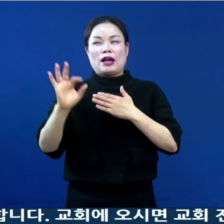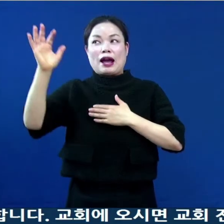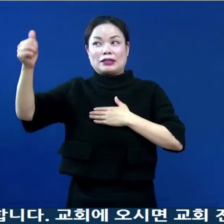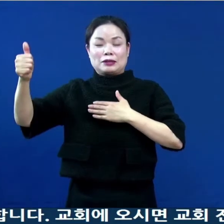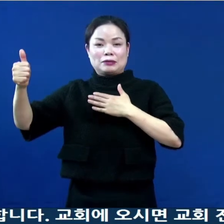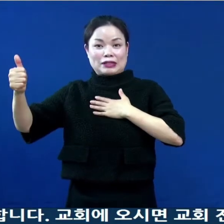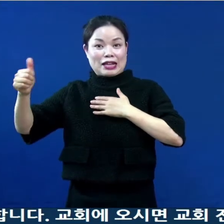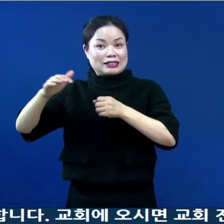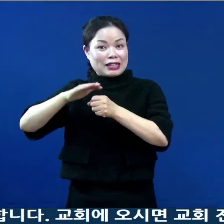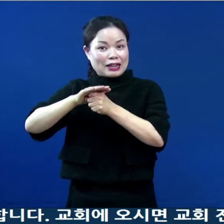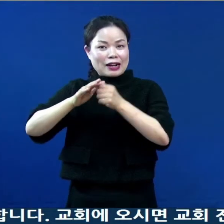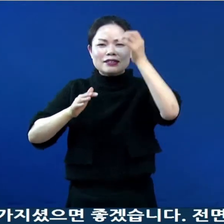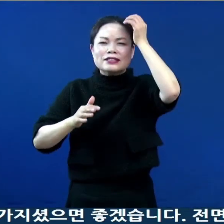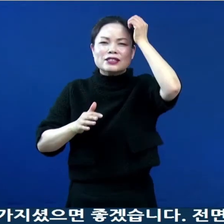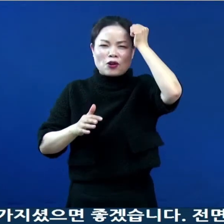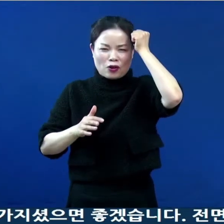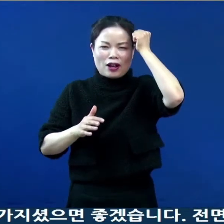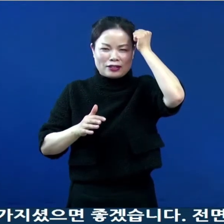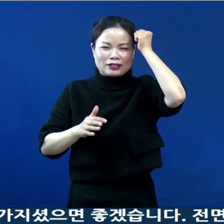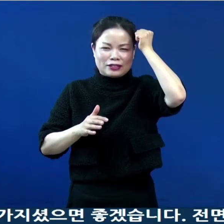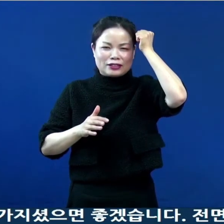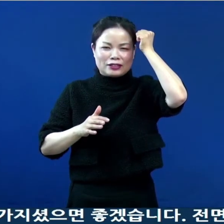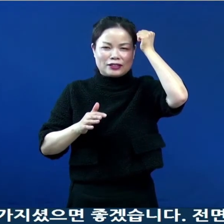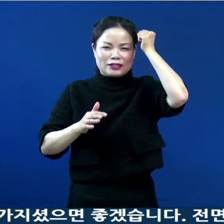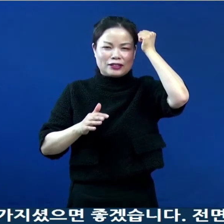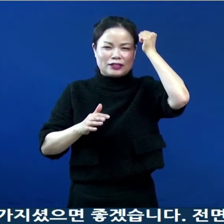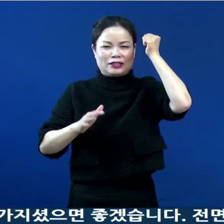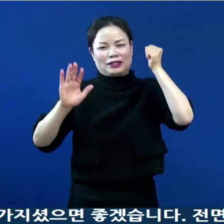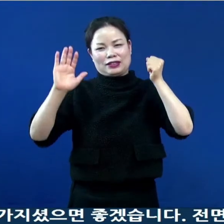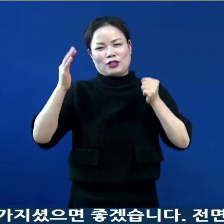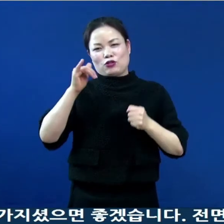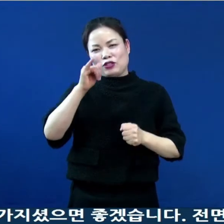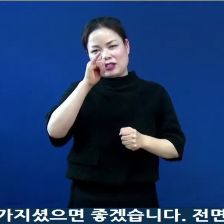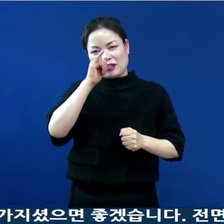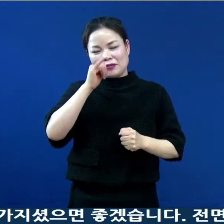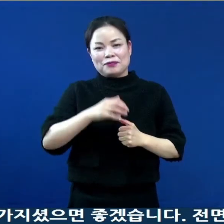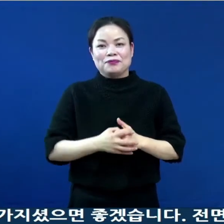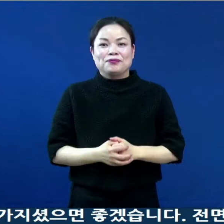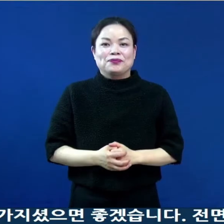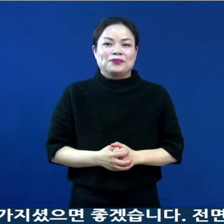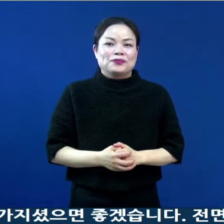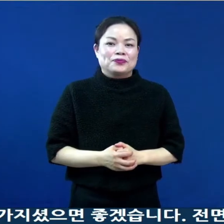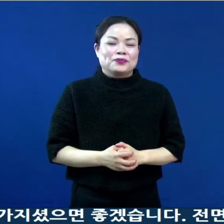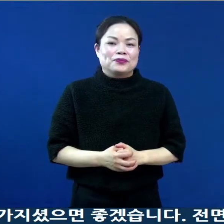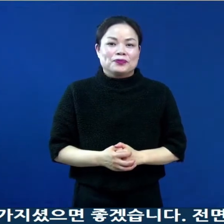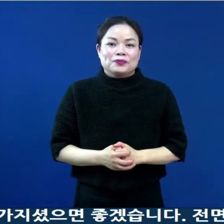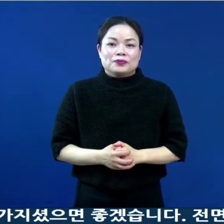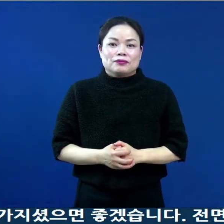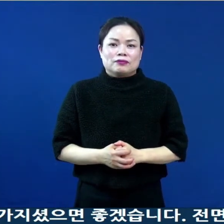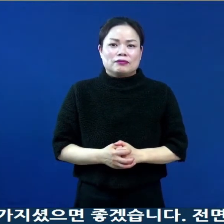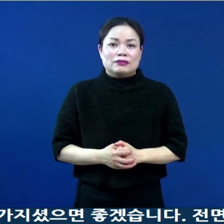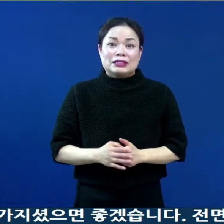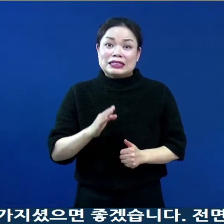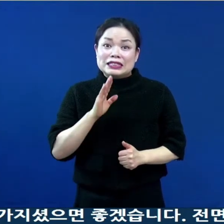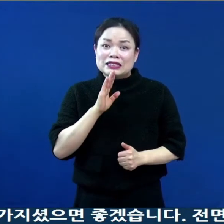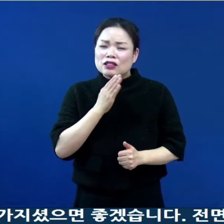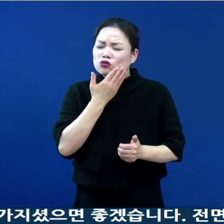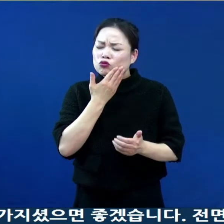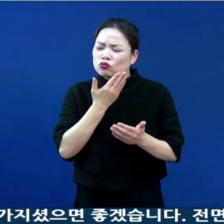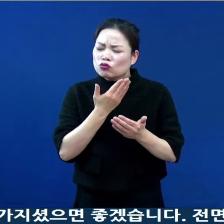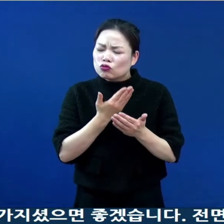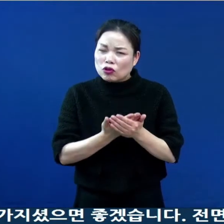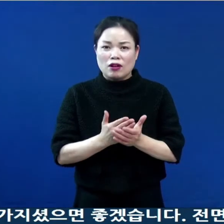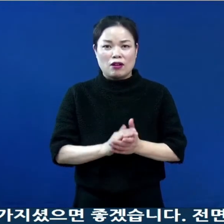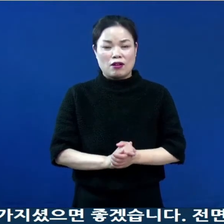사랑을 기억하게 하는 장치가 될 수 있다고 생각합니다. 그런데 이제 진짜 중요한 부분은